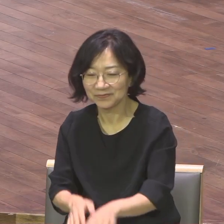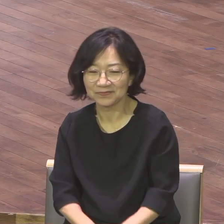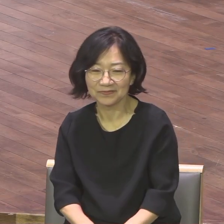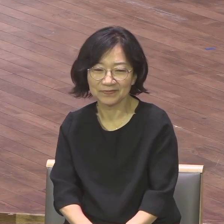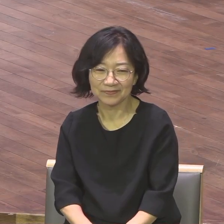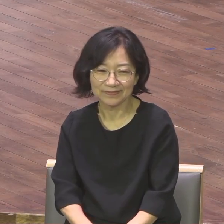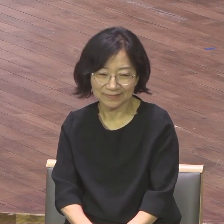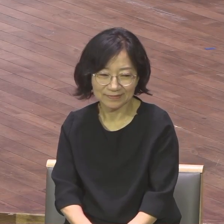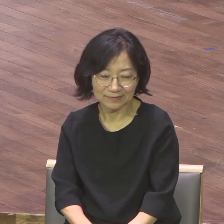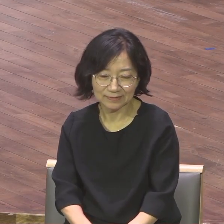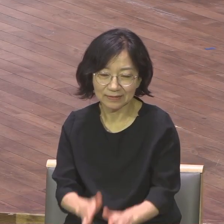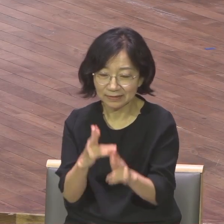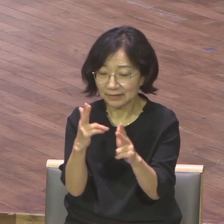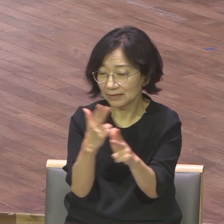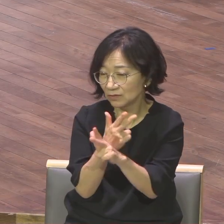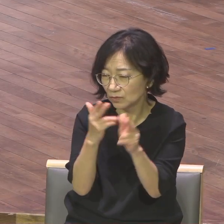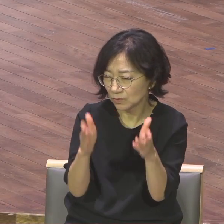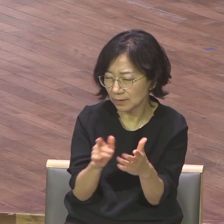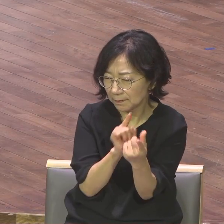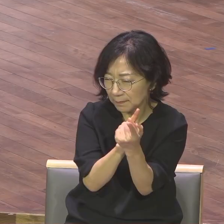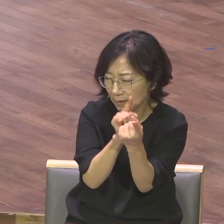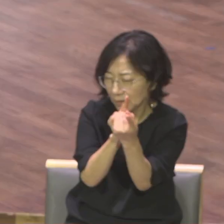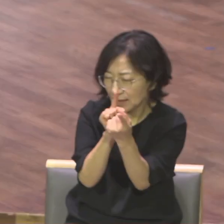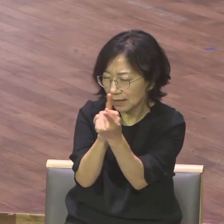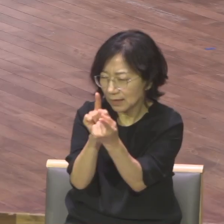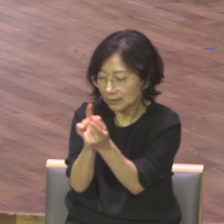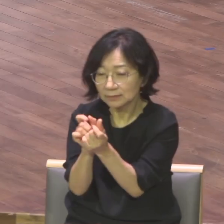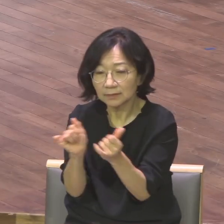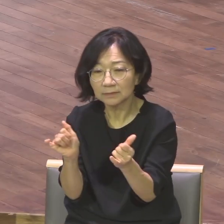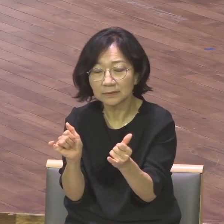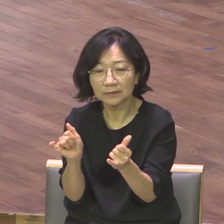그 일주일 동안에 만나는 사람들에게 무슨 말합니까?